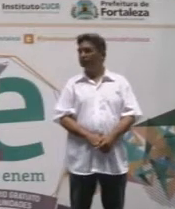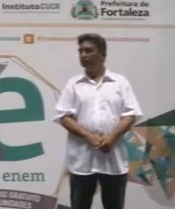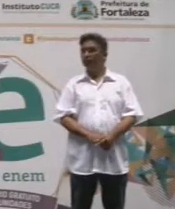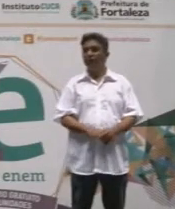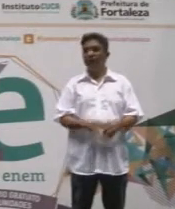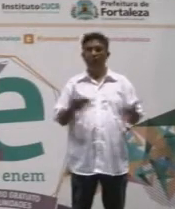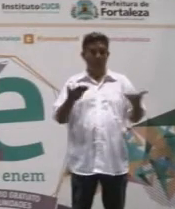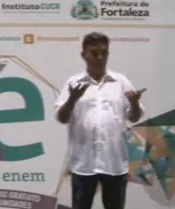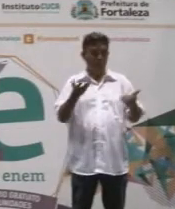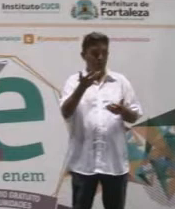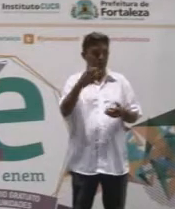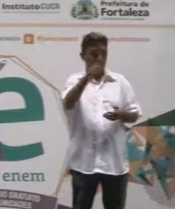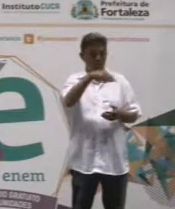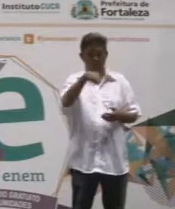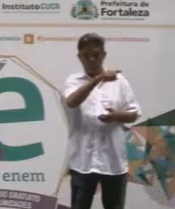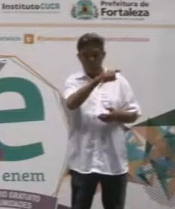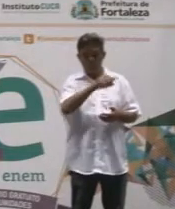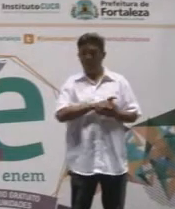quero que você vá agora